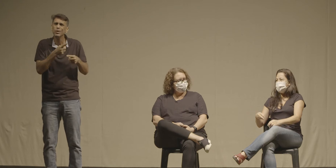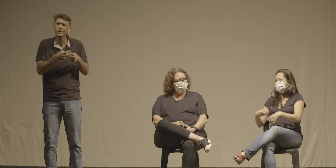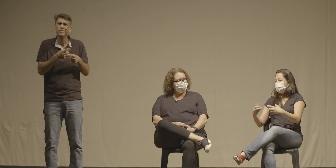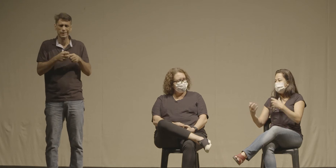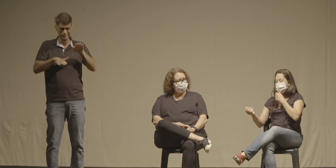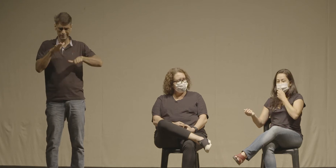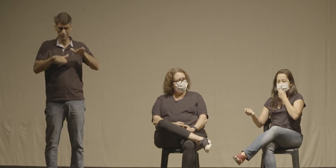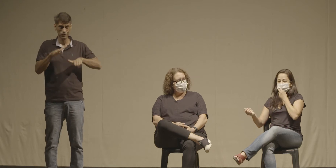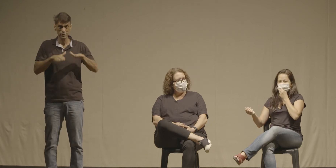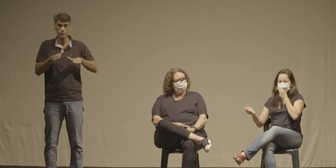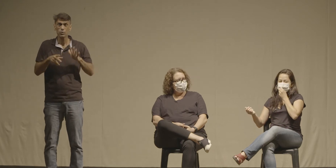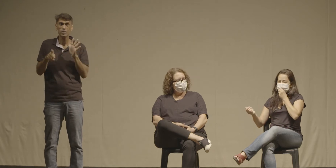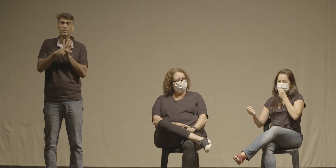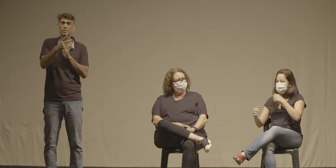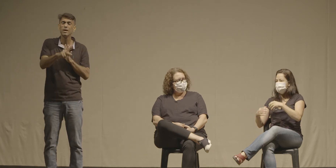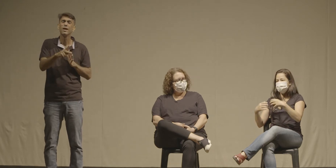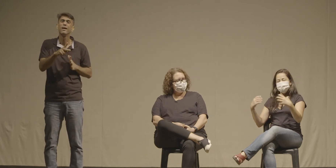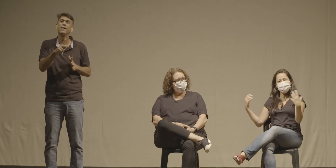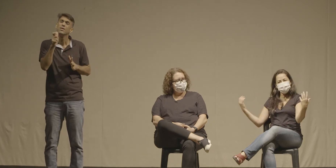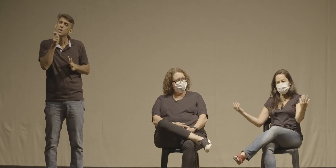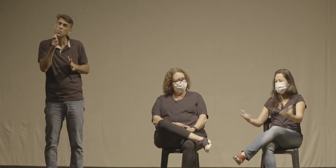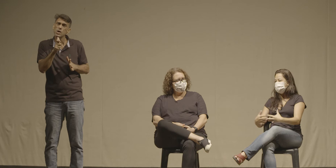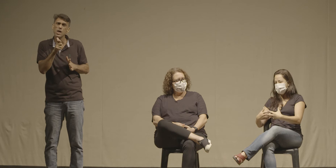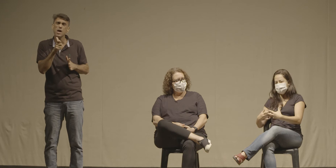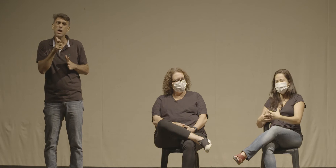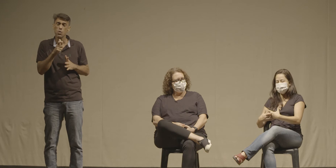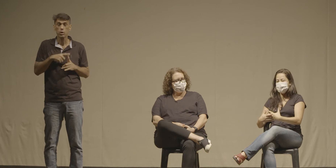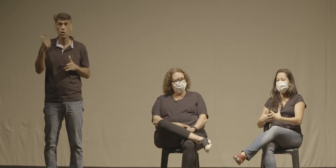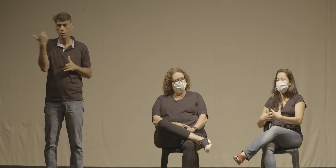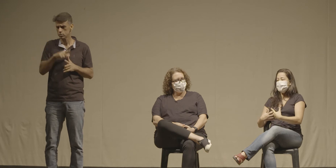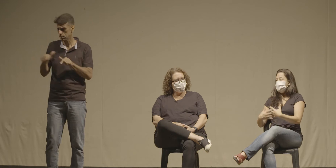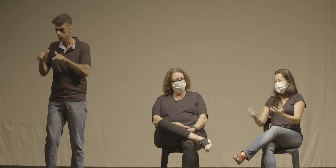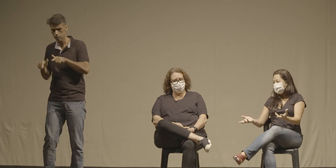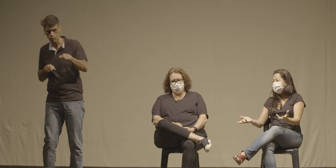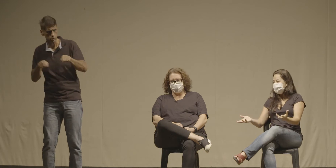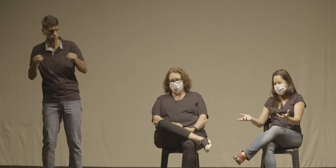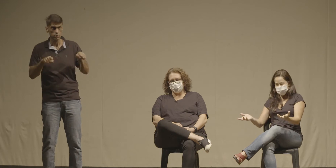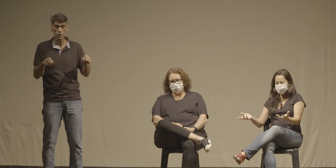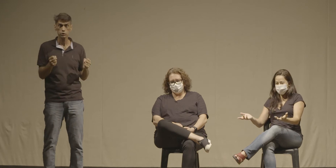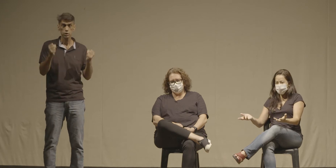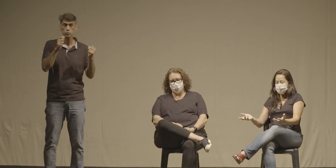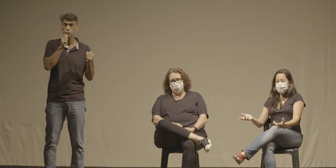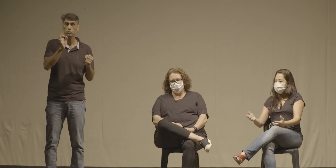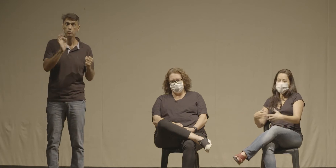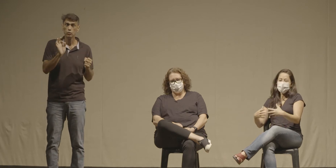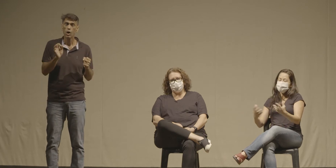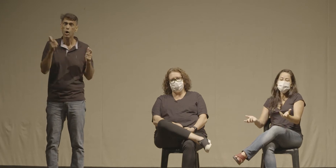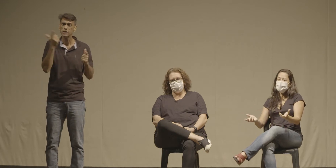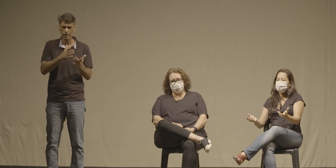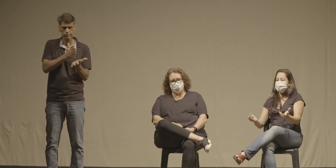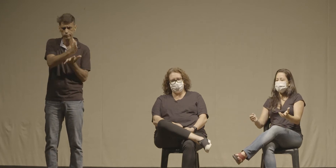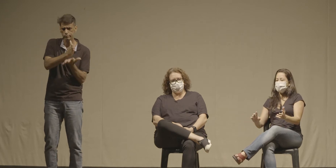Talvez porque o dom feminino seja realmente o de fazer milhões de coisas ao mesmo tempo, sem se estressar. Isso